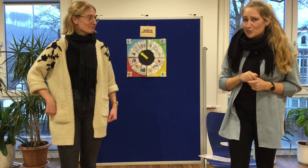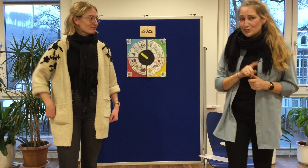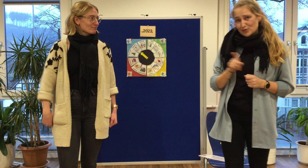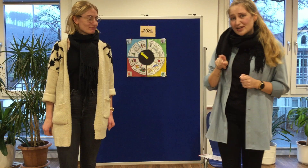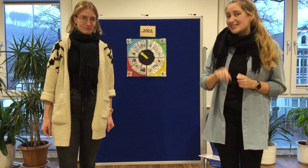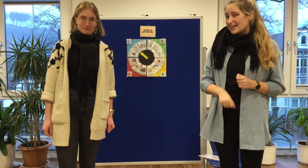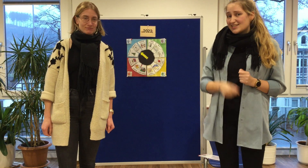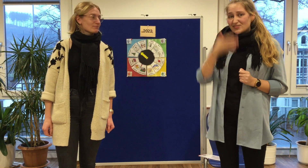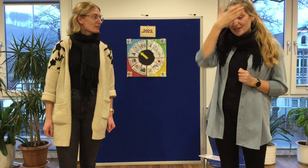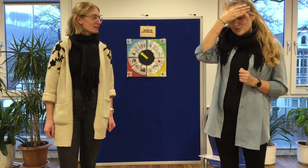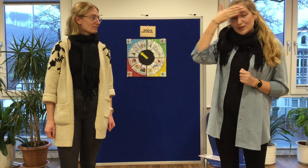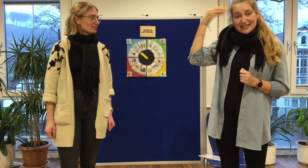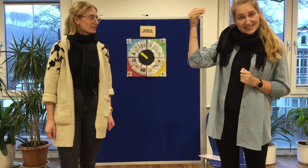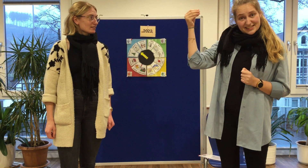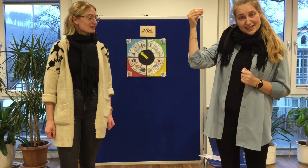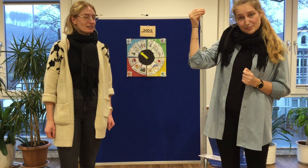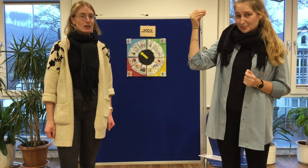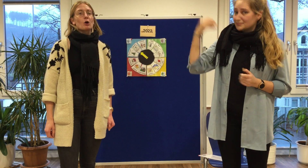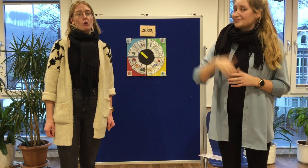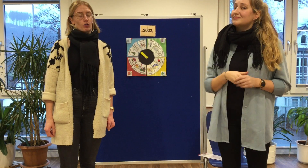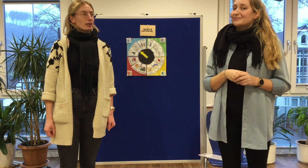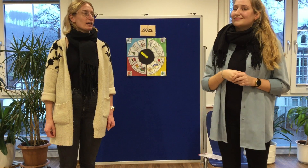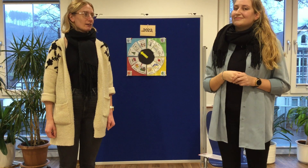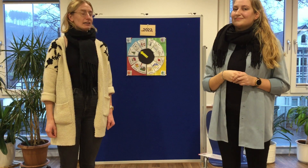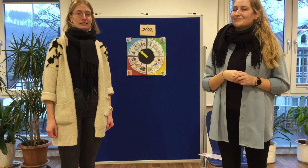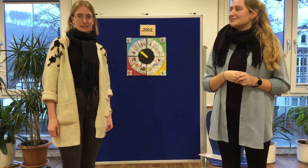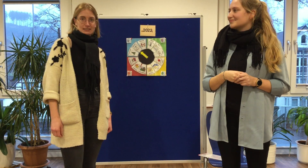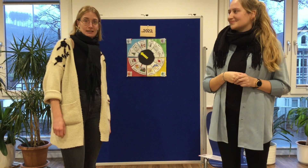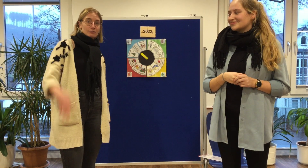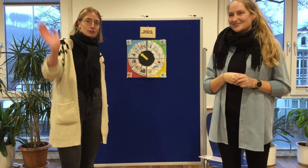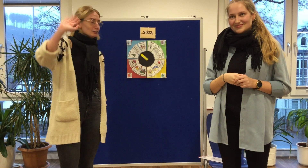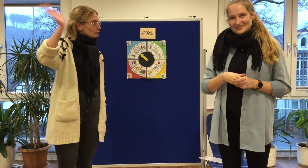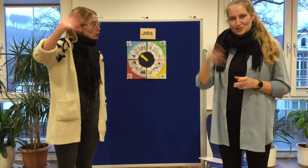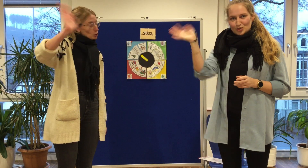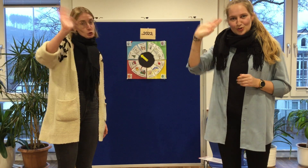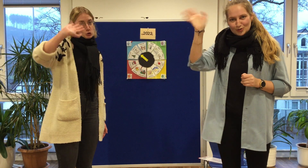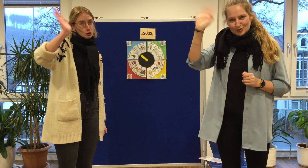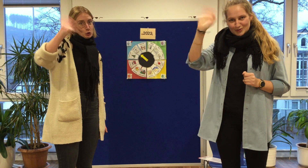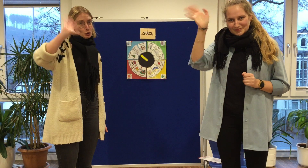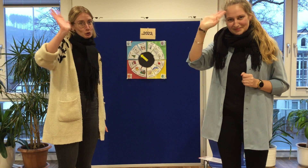los, bevor ich alles wieder vergessen habe. Okay, dann sagen wir tschüss. Tschüss.